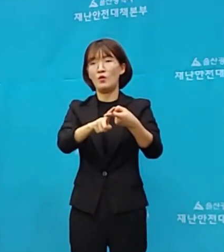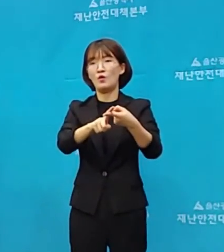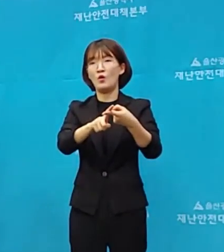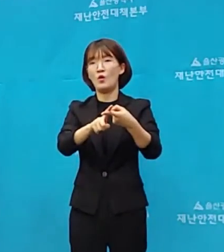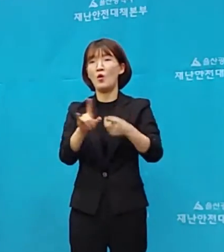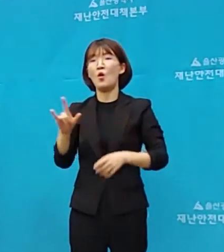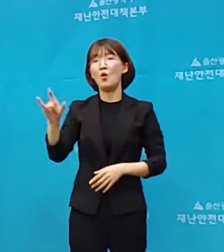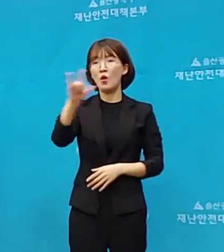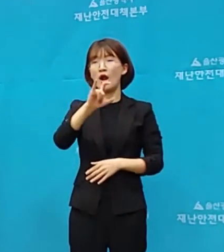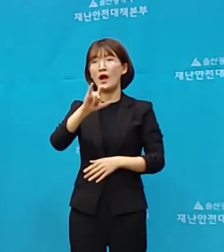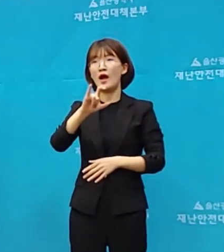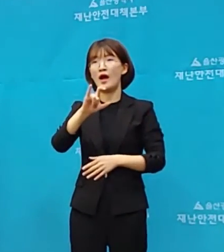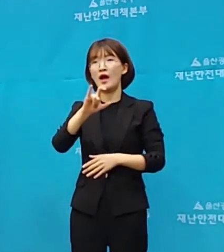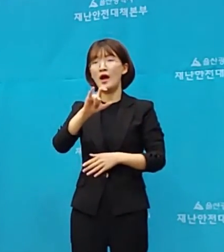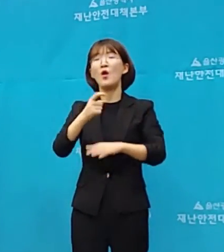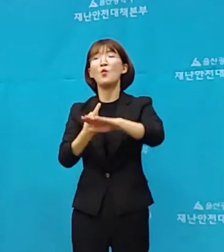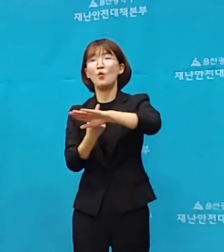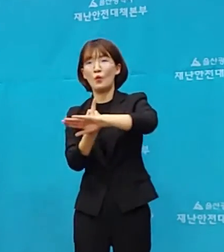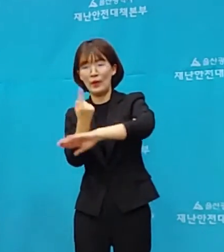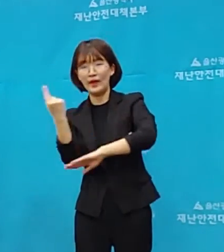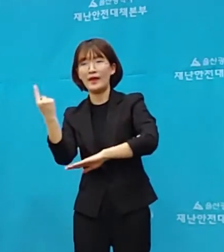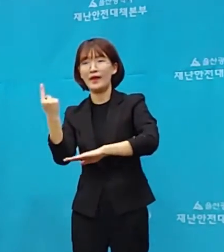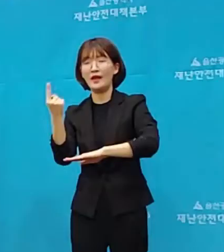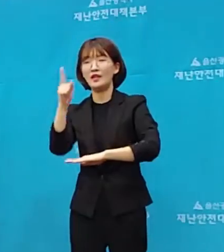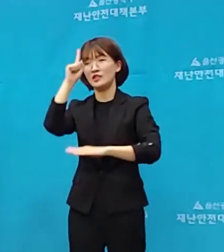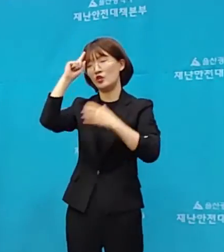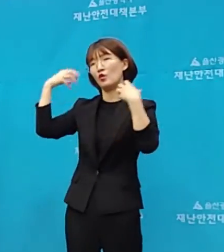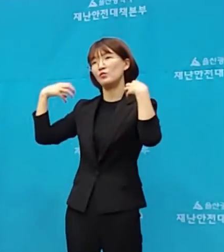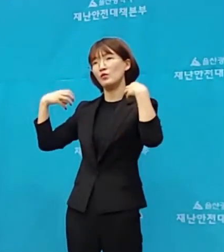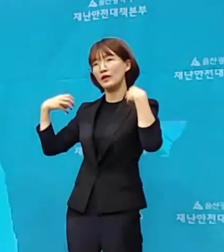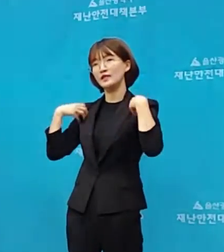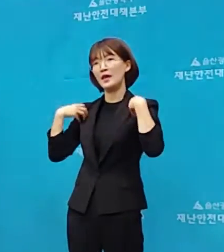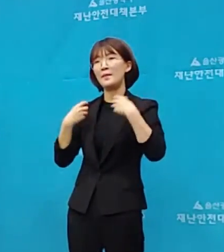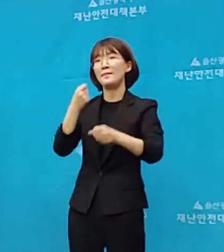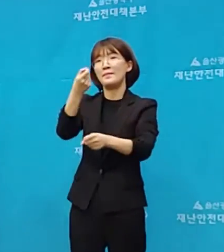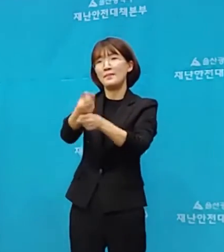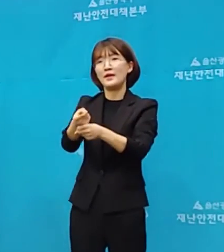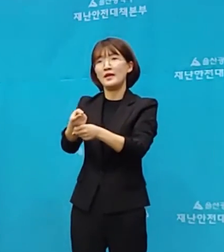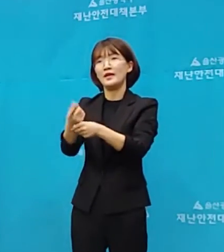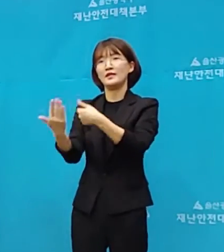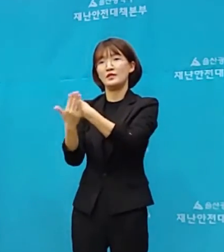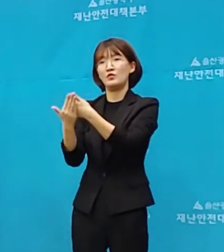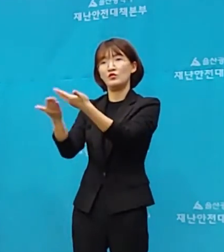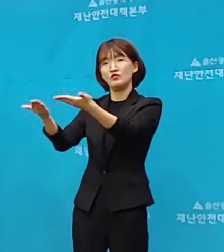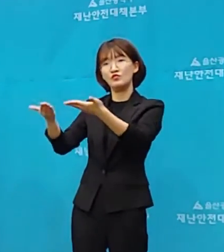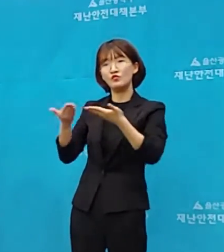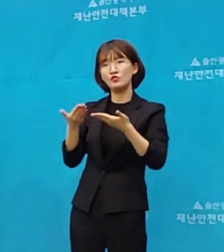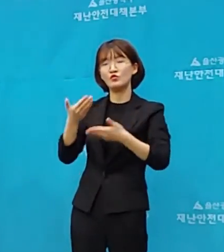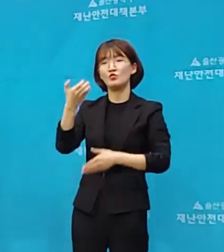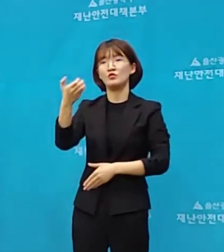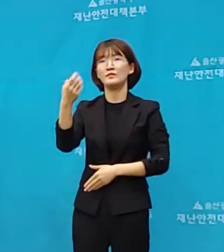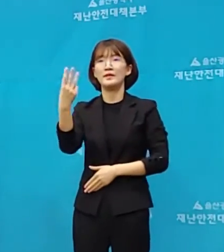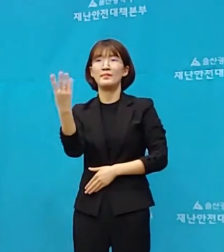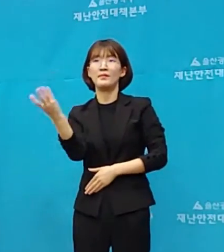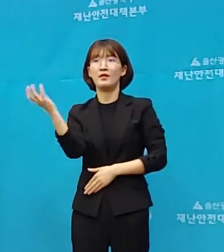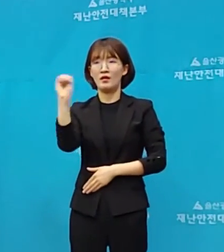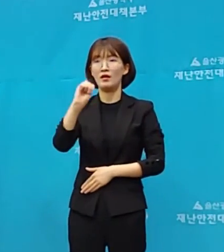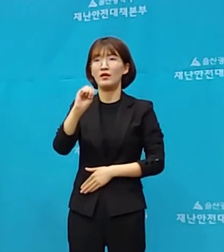할 코로나19 이외 국가에서 기지원한 예산 93억